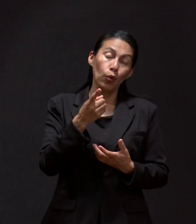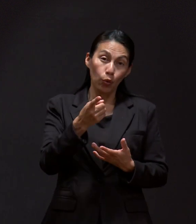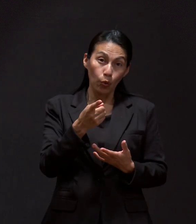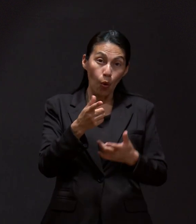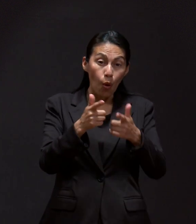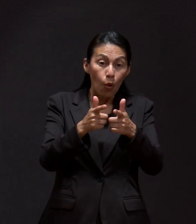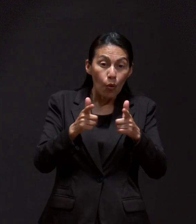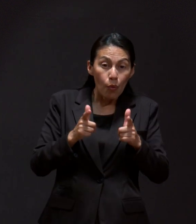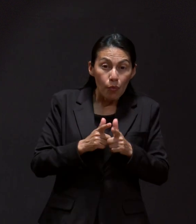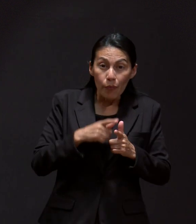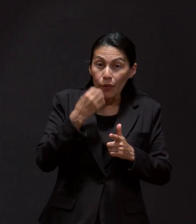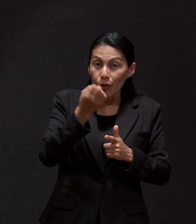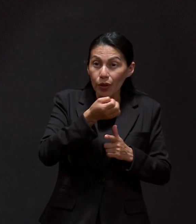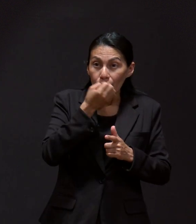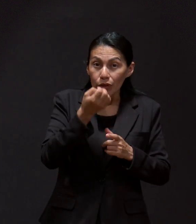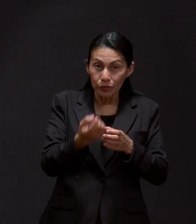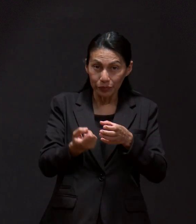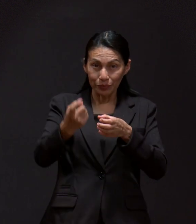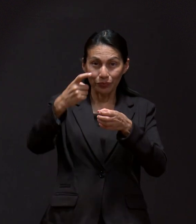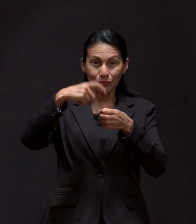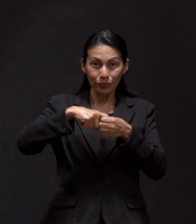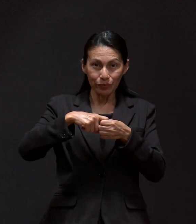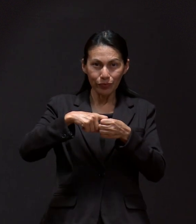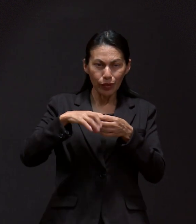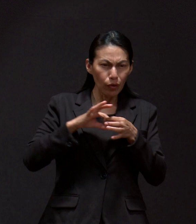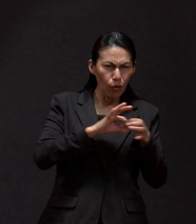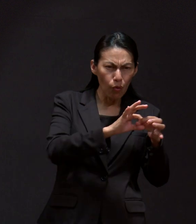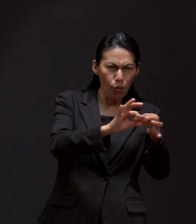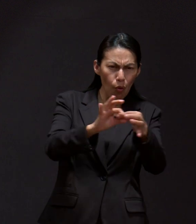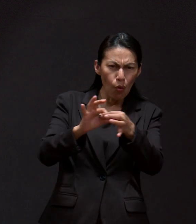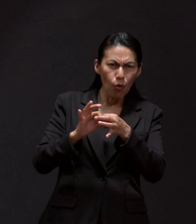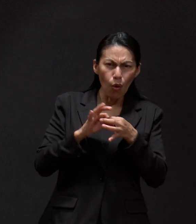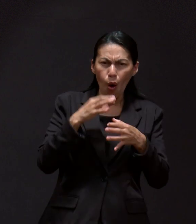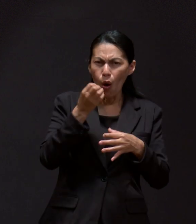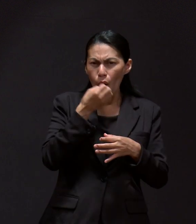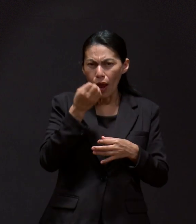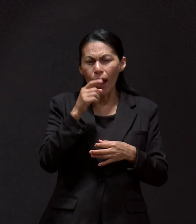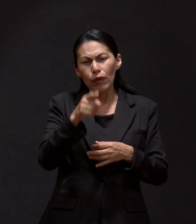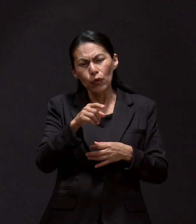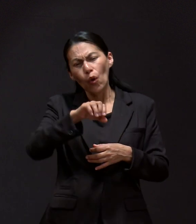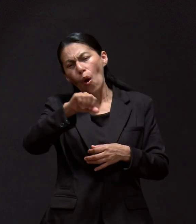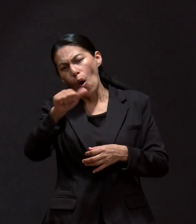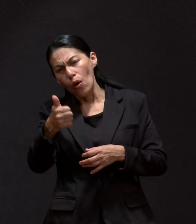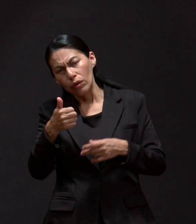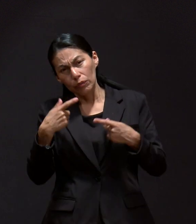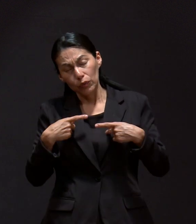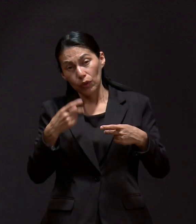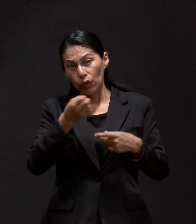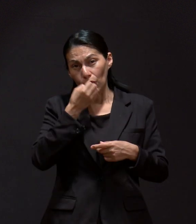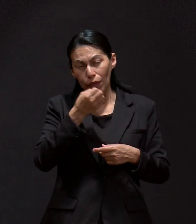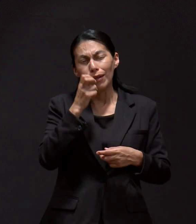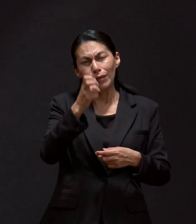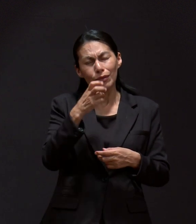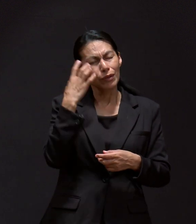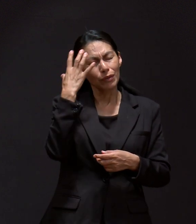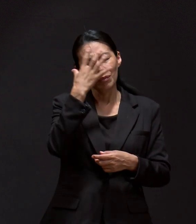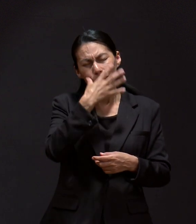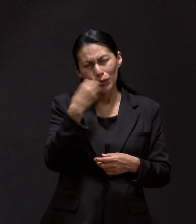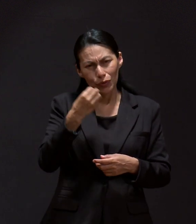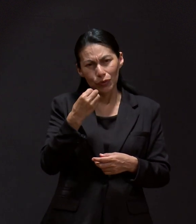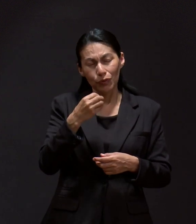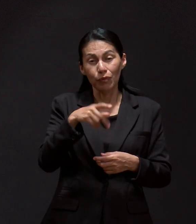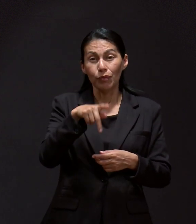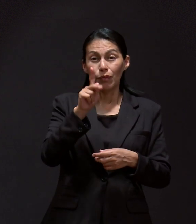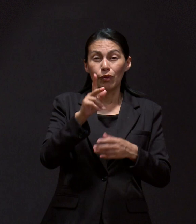si te puedes unir a un grupo de oración para que juntos sobre en por ti tú eres por otros maravillosos